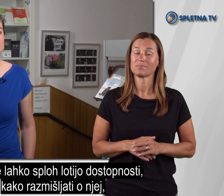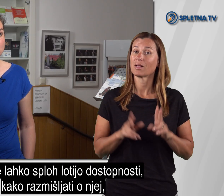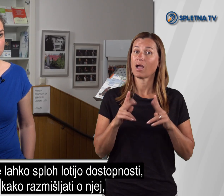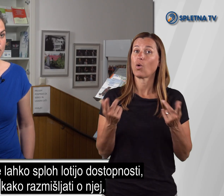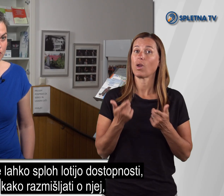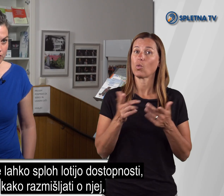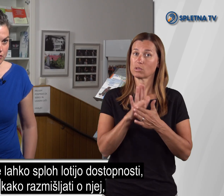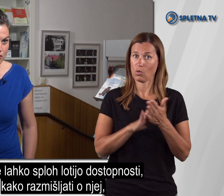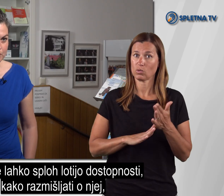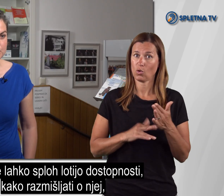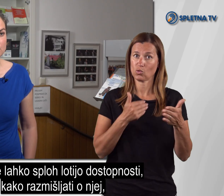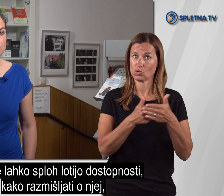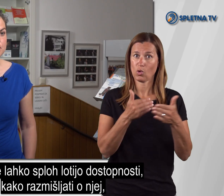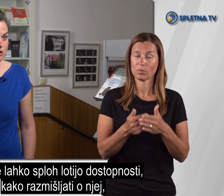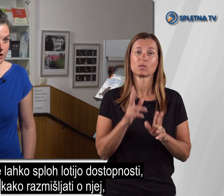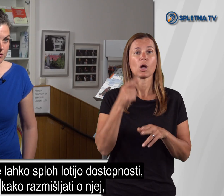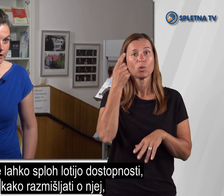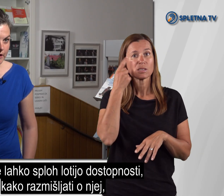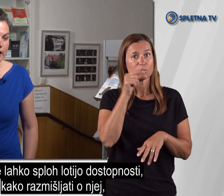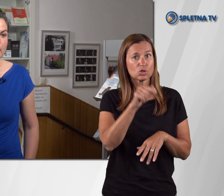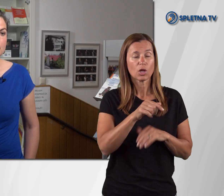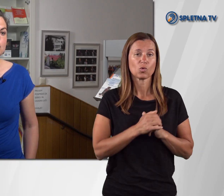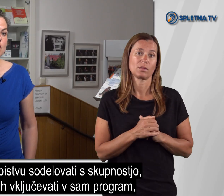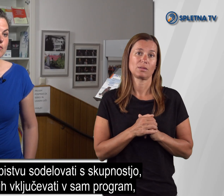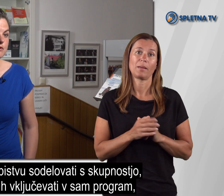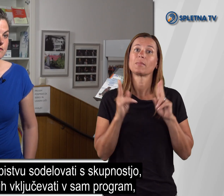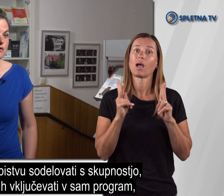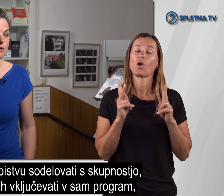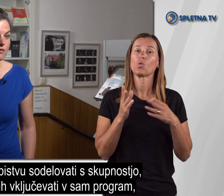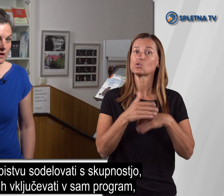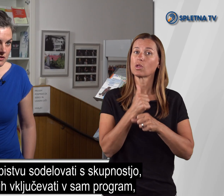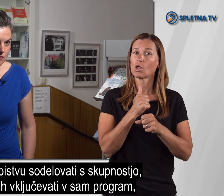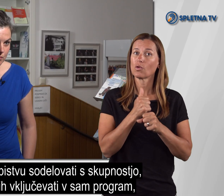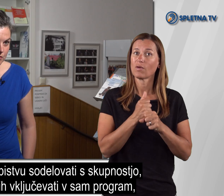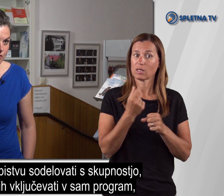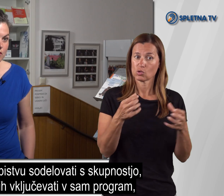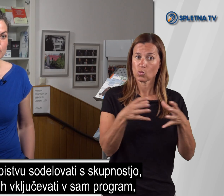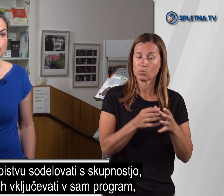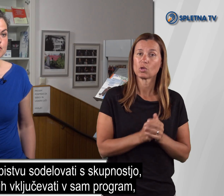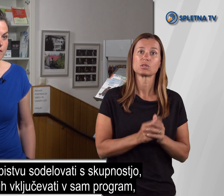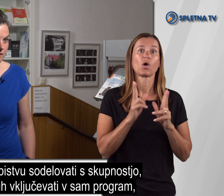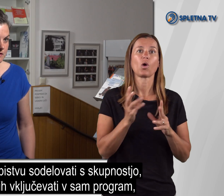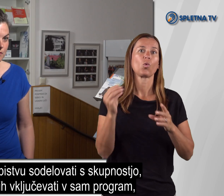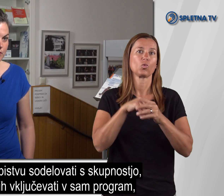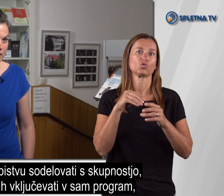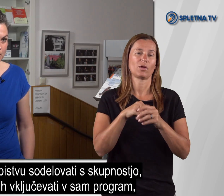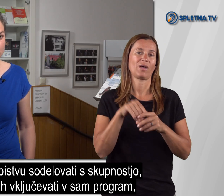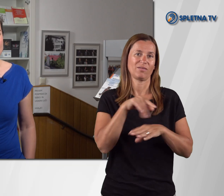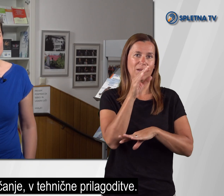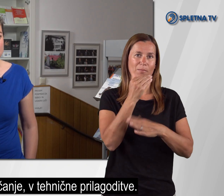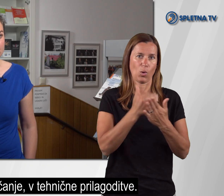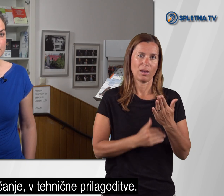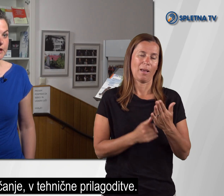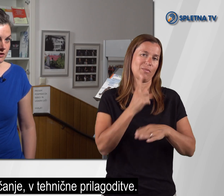Kako se lahko sploh lotijo dostopnosti, kako razmišljati o njej, kako v bistvu sodelovati s skupnostjo, kako jih vključevati v sam program,